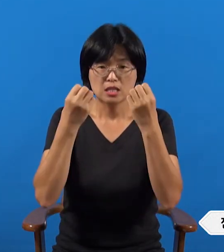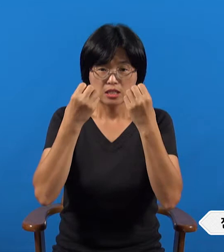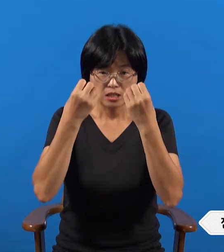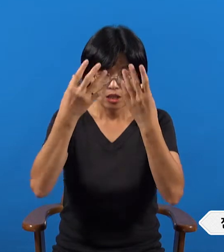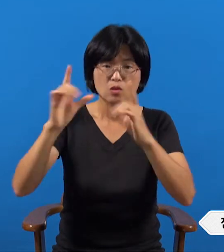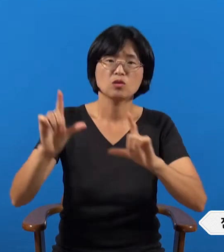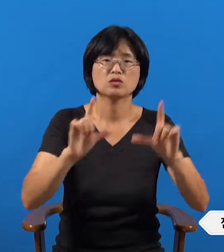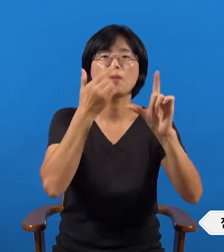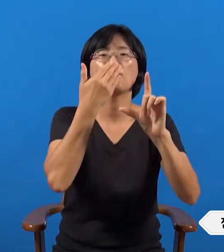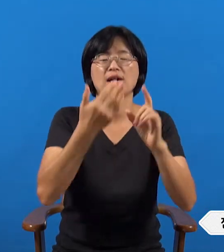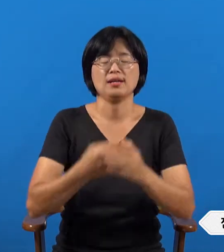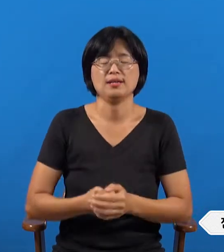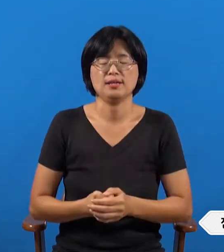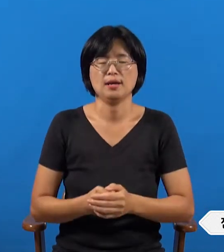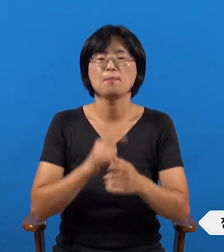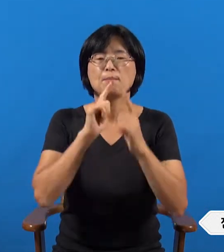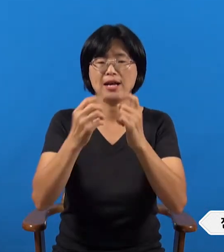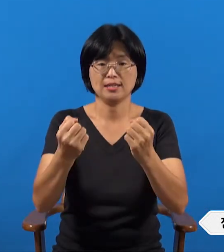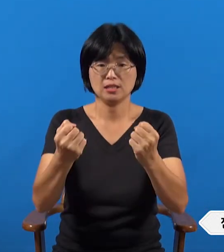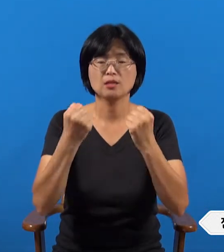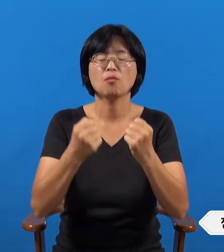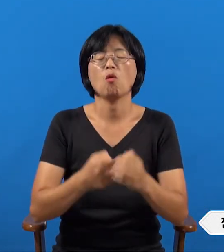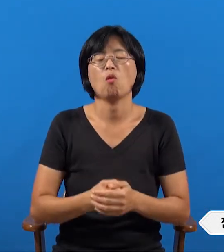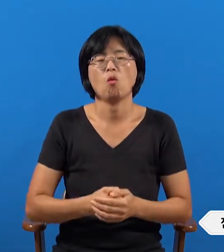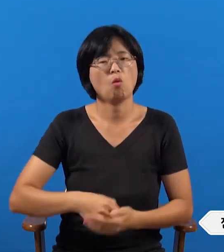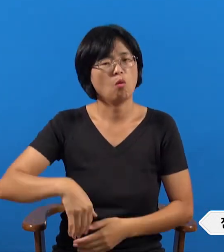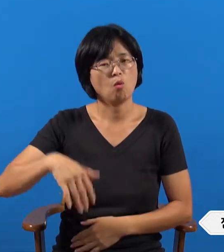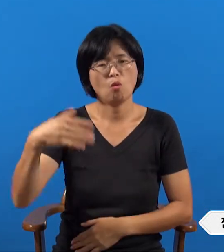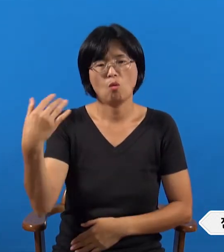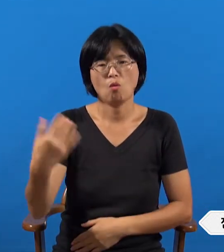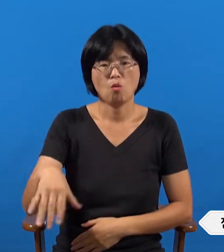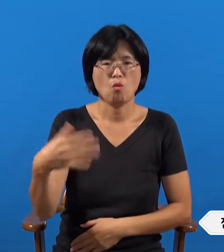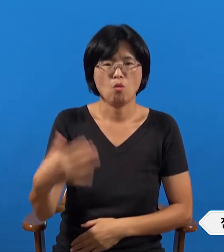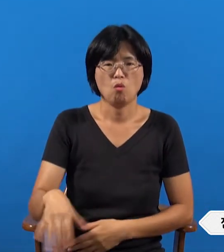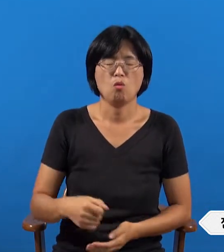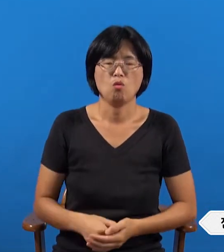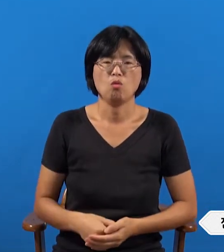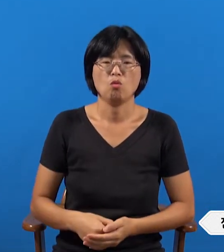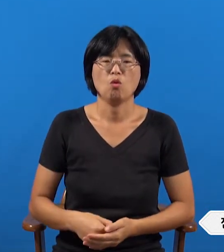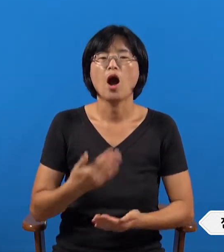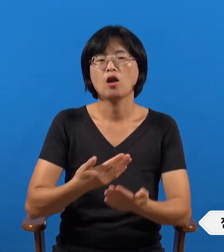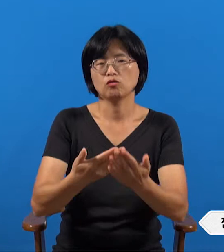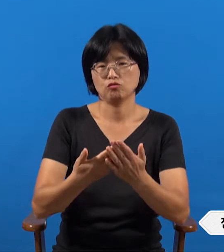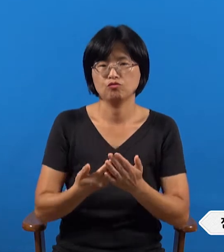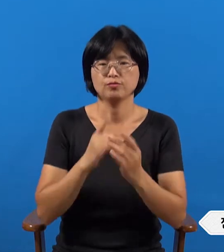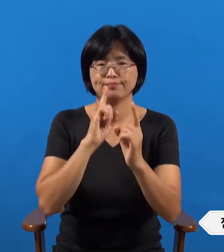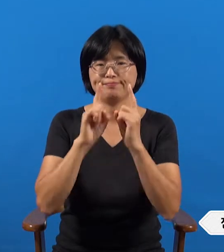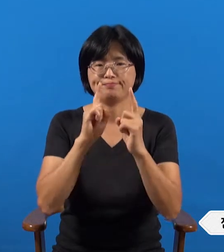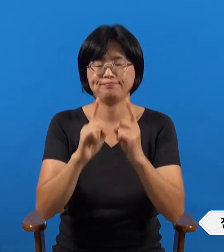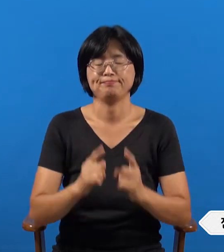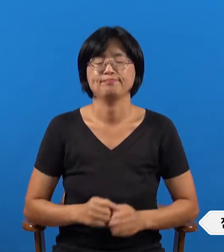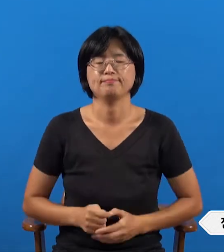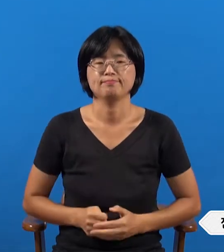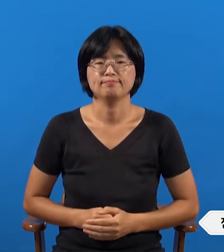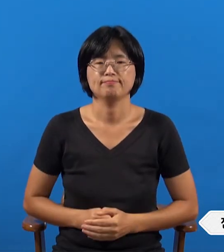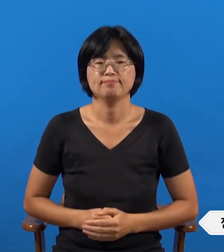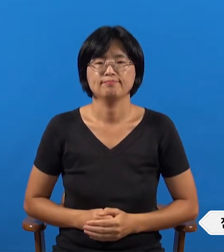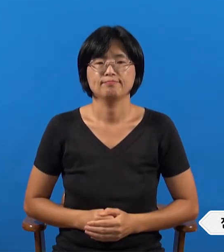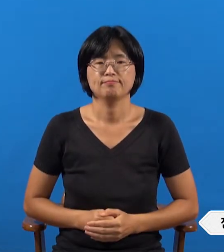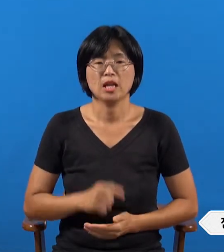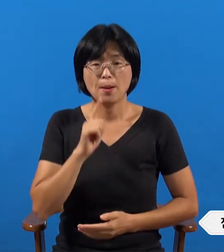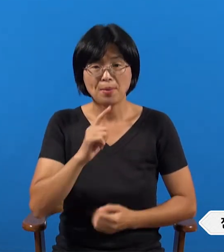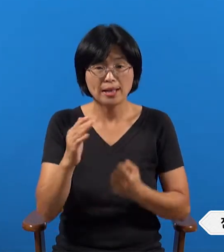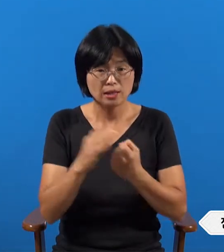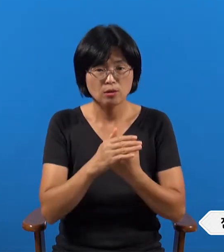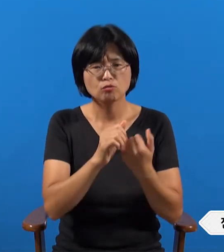삶을 살게 됩니다. 바로 말의 힘이 얼마나 큰가를 우리에게 이야기하고